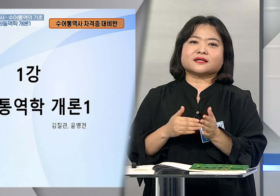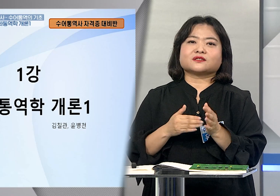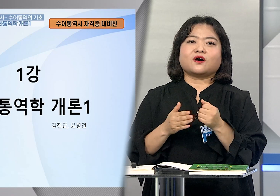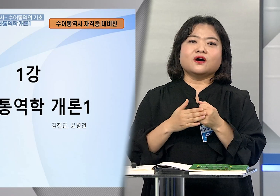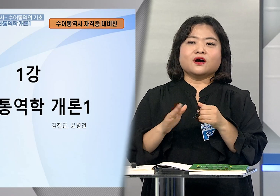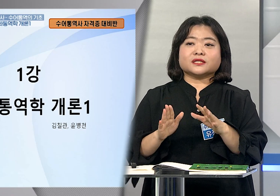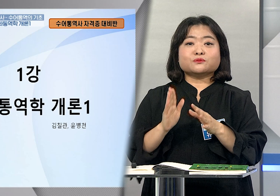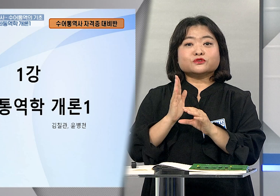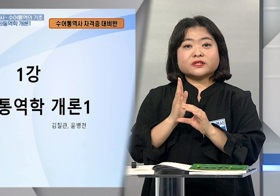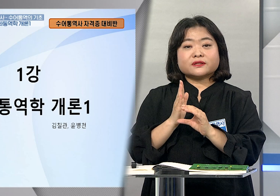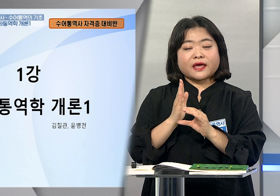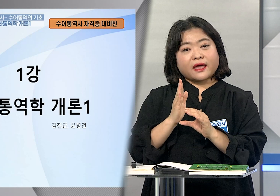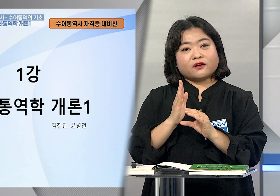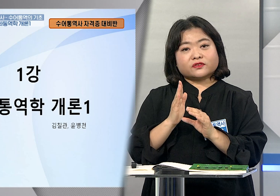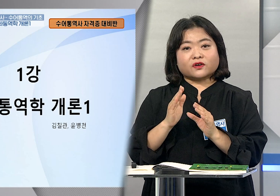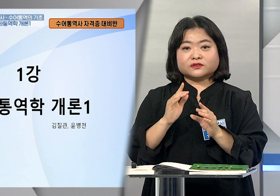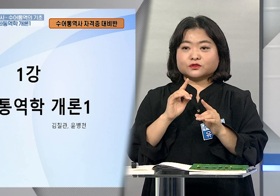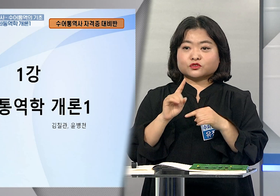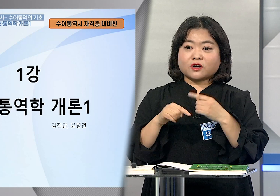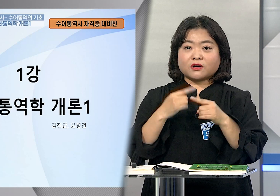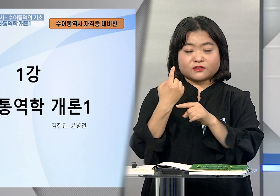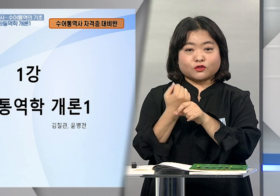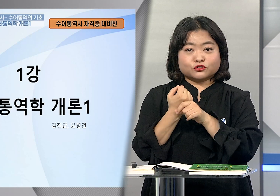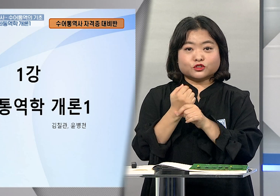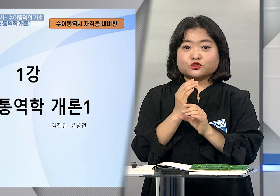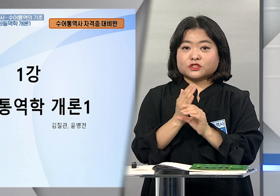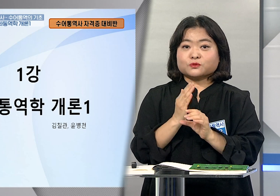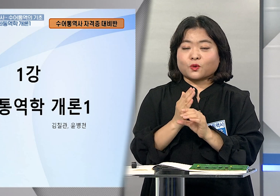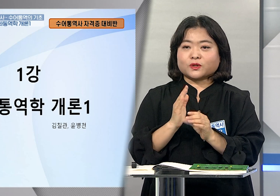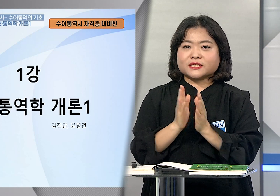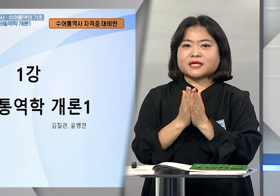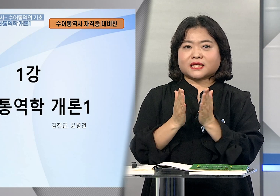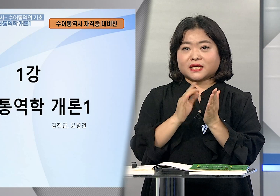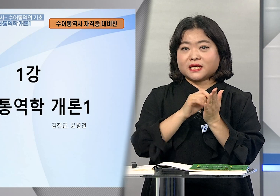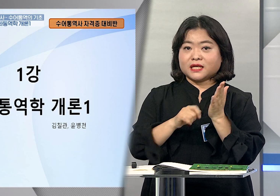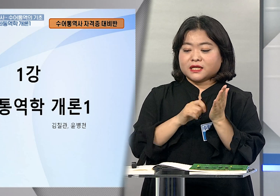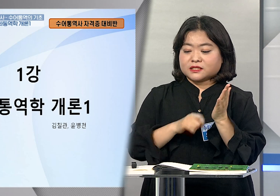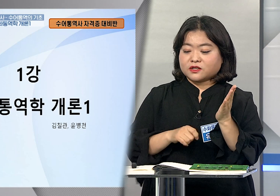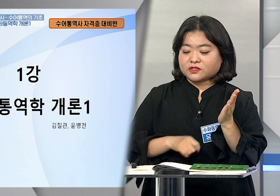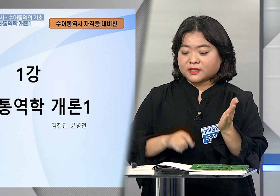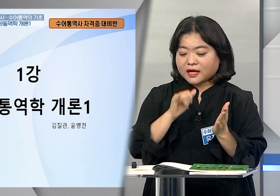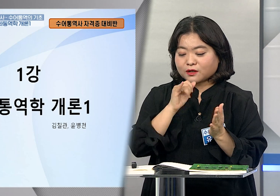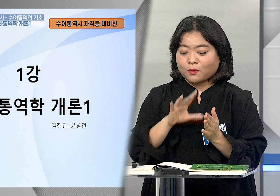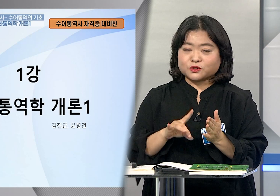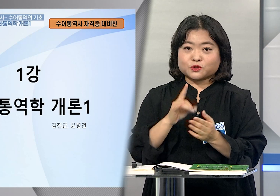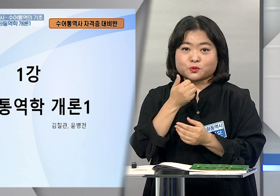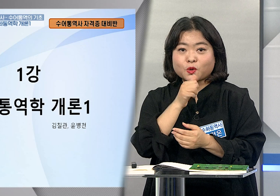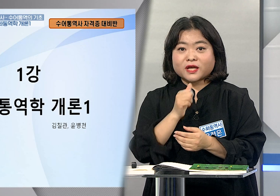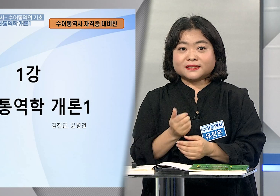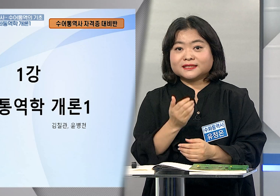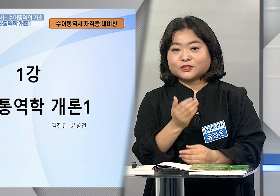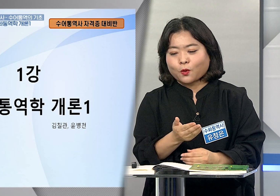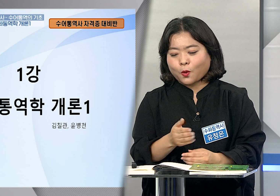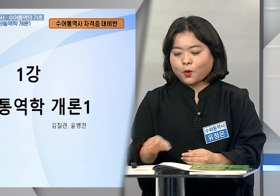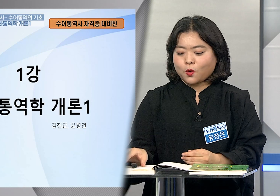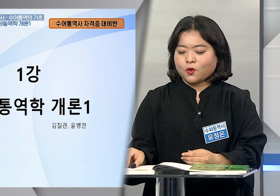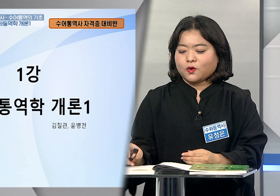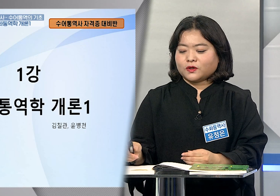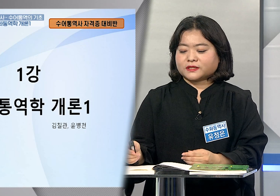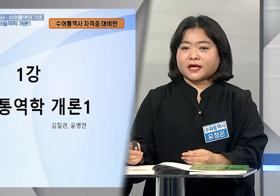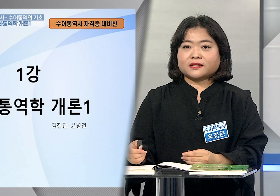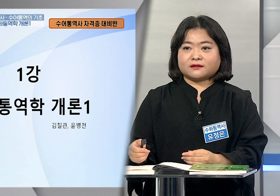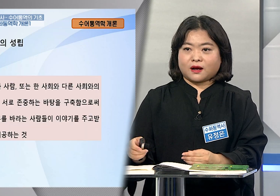선생님이십니다. 그래서 이분의 어떤 수어 연구를 중심으로 이 책이 쓰여져 있다는 걸 먼저 좀 소개를